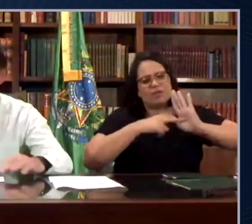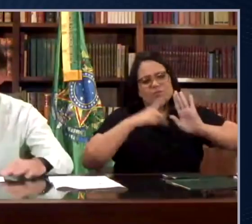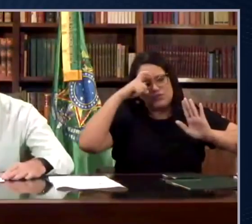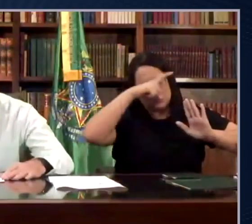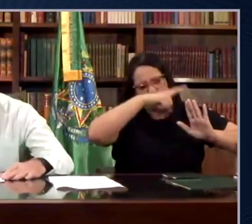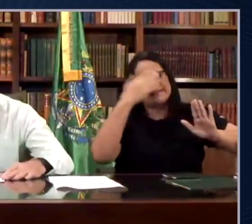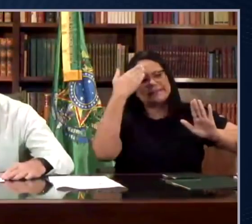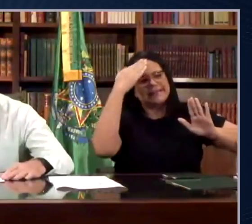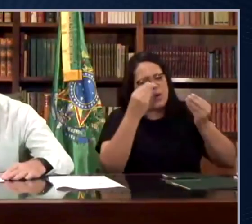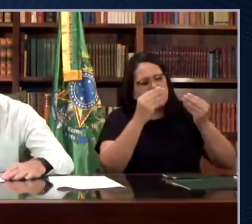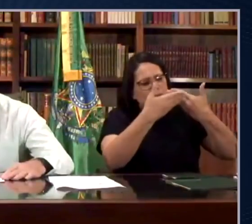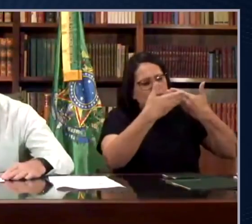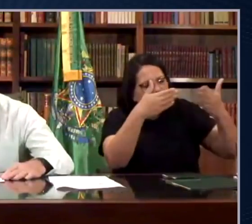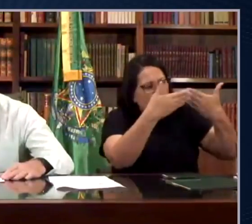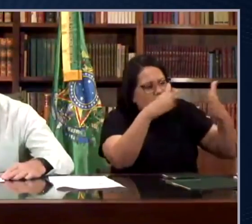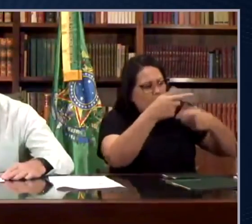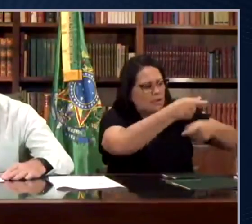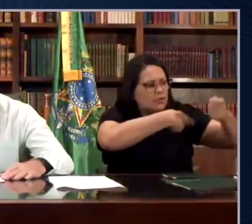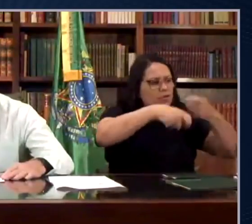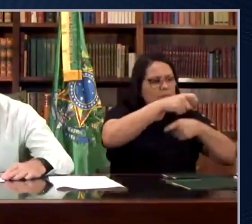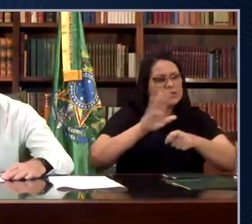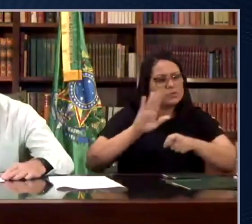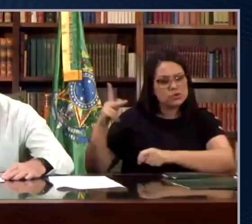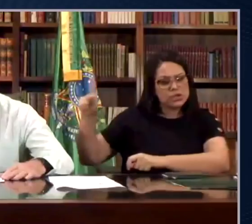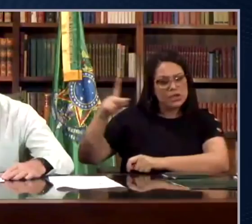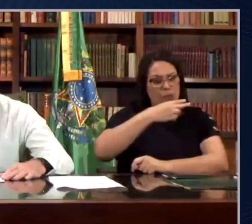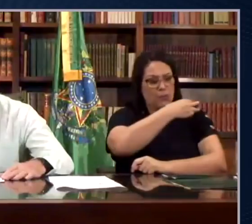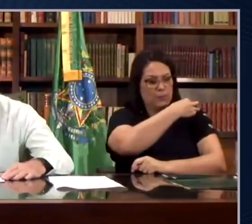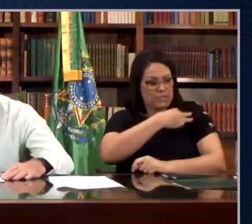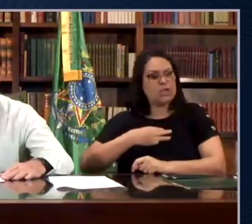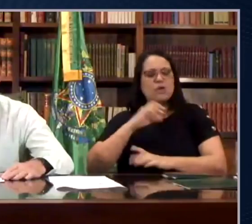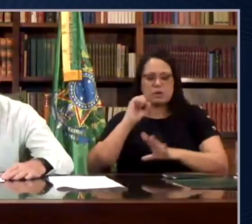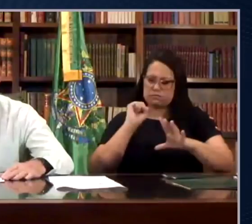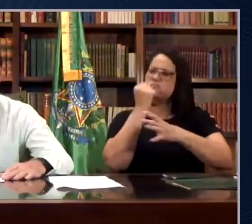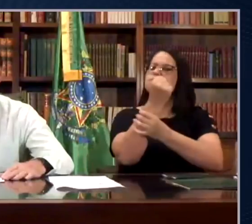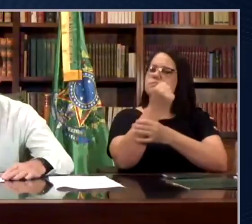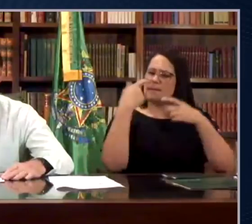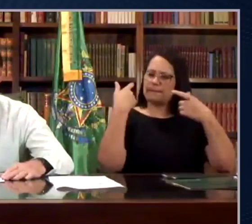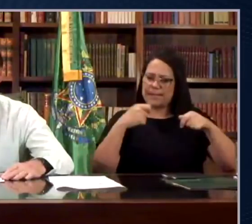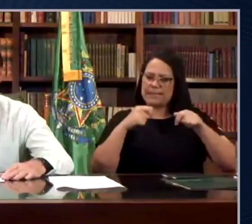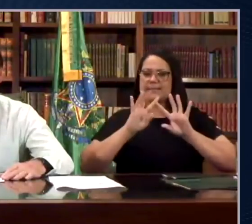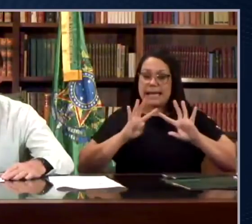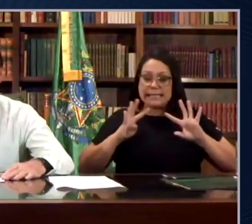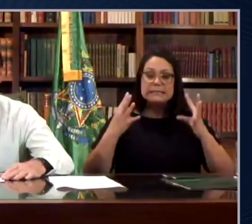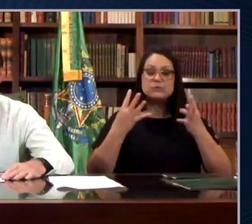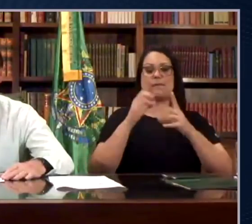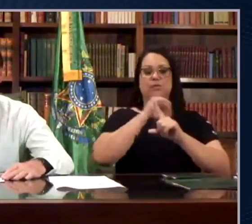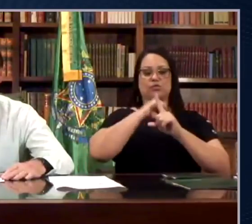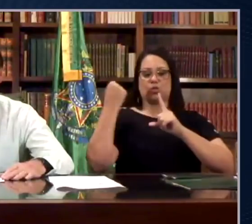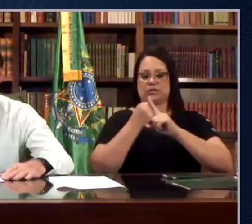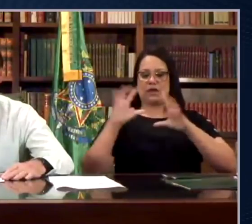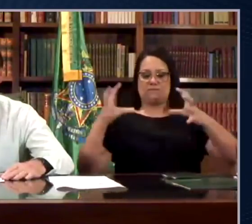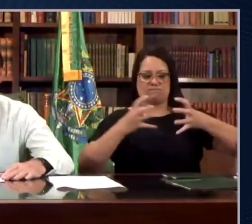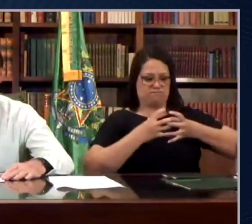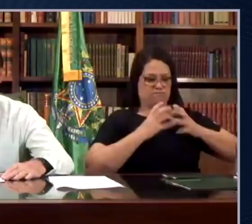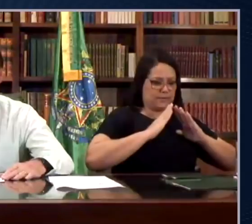o ministro da Saúde, Henrique Mandetta, defende o isolamento social. A minha dúvida, presidente,